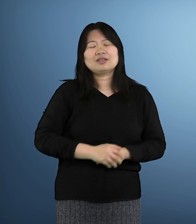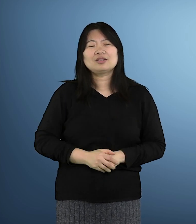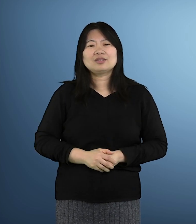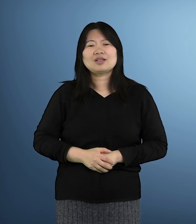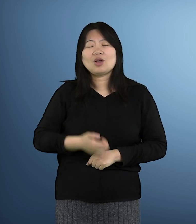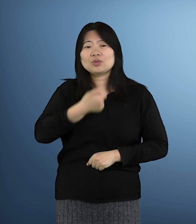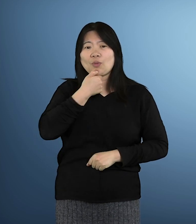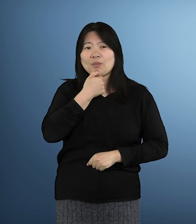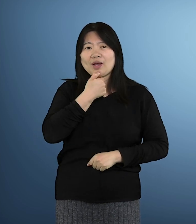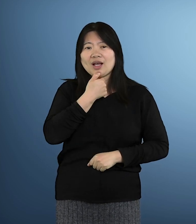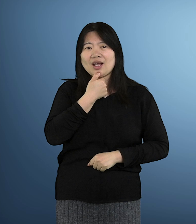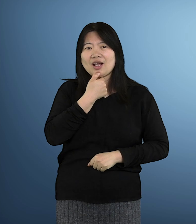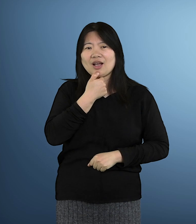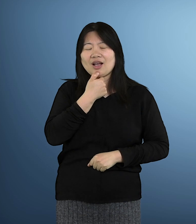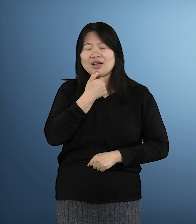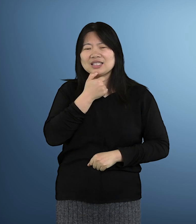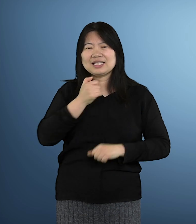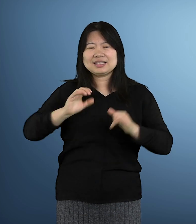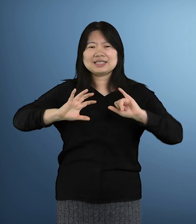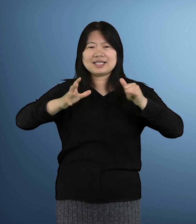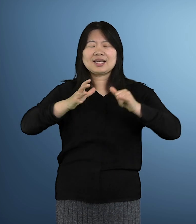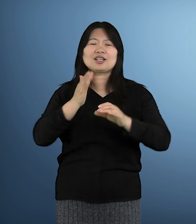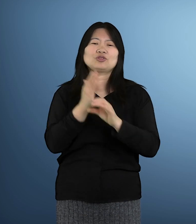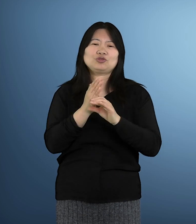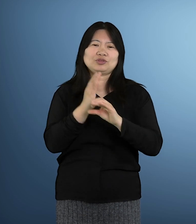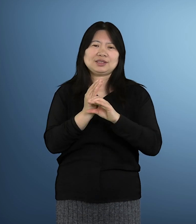로마가 하는 모든 것들은 기준이었어요.